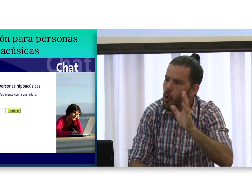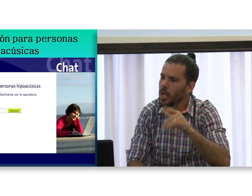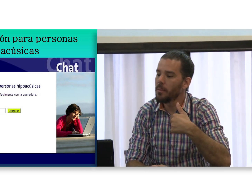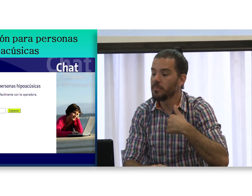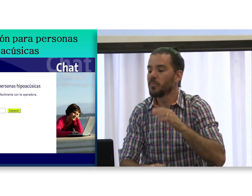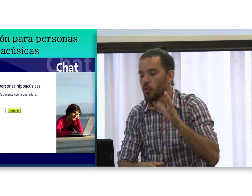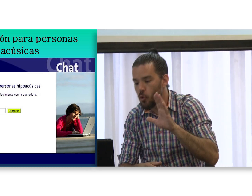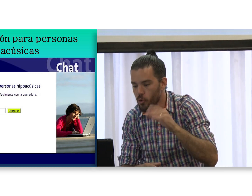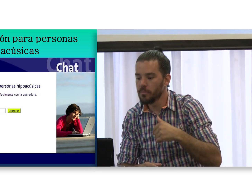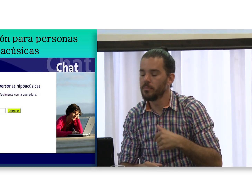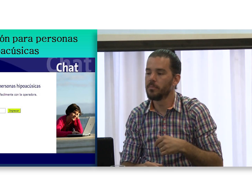través online,